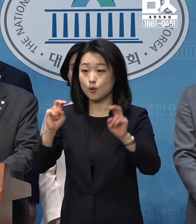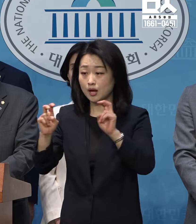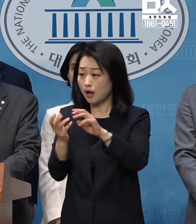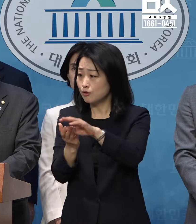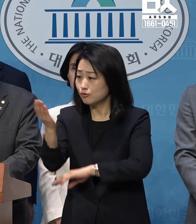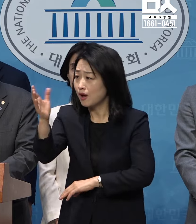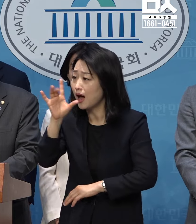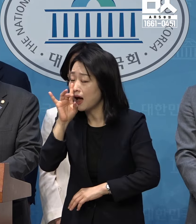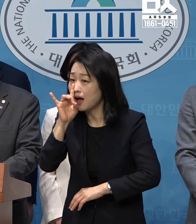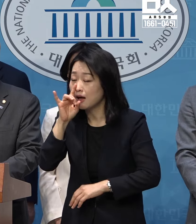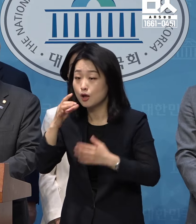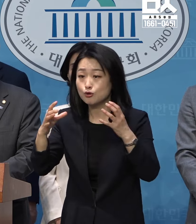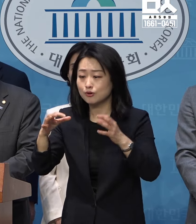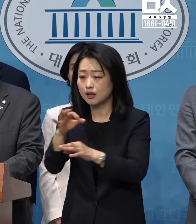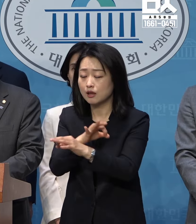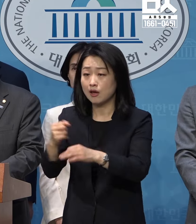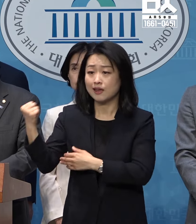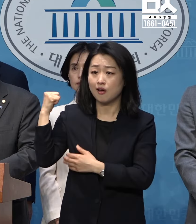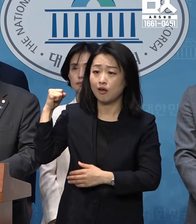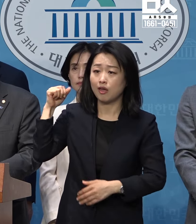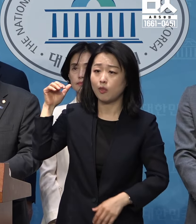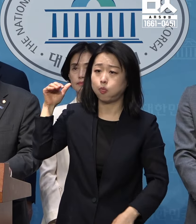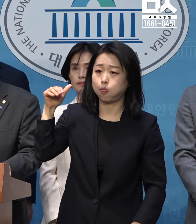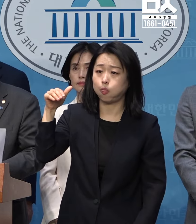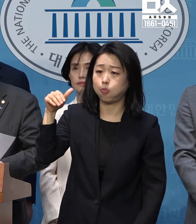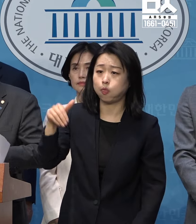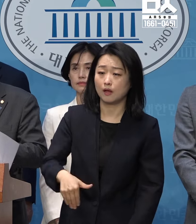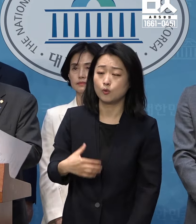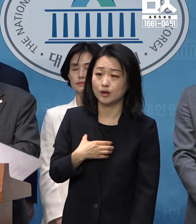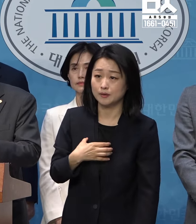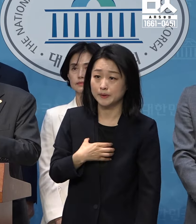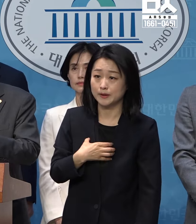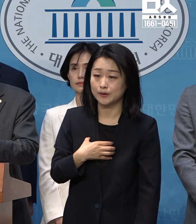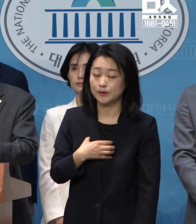막히고 국가 경쟁력은 상실될 위기입니다.